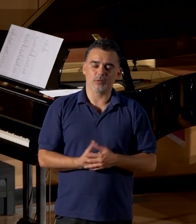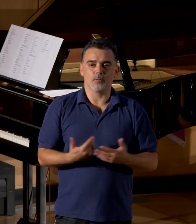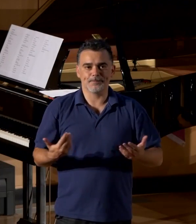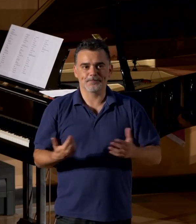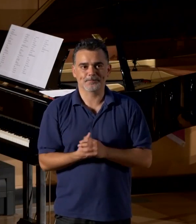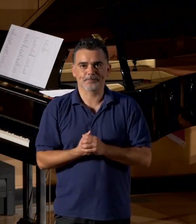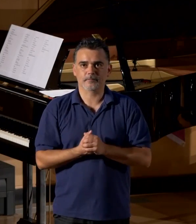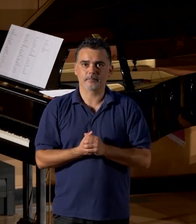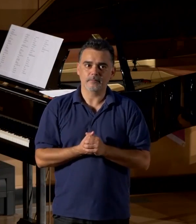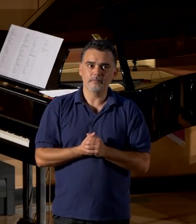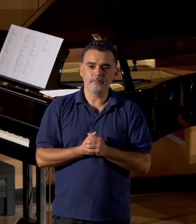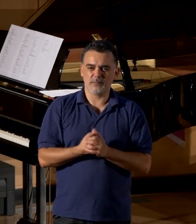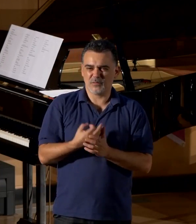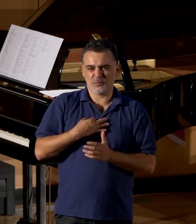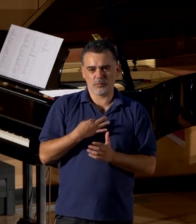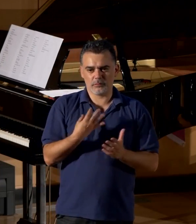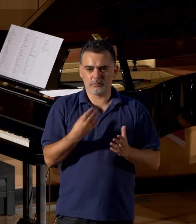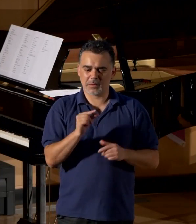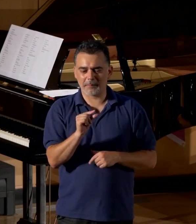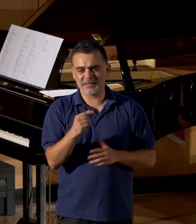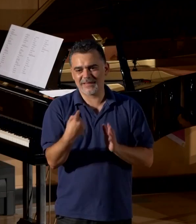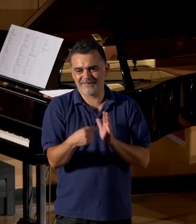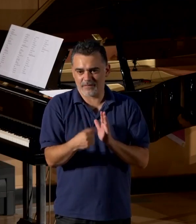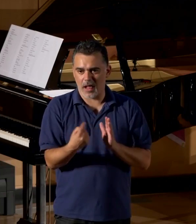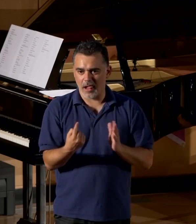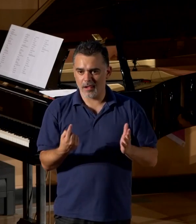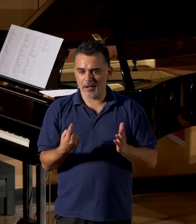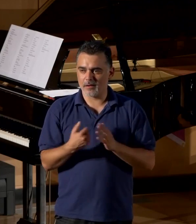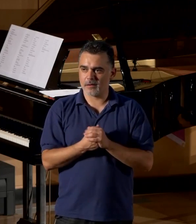Also das fehlt insofern auch in den bisherigen